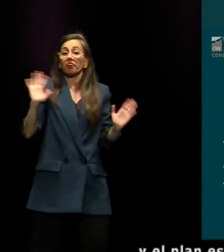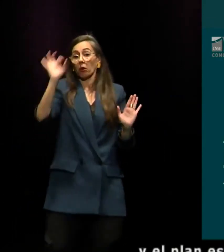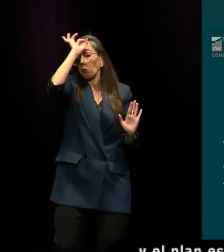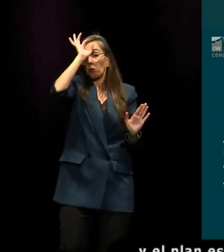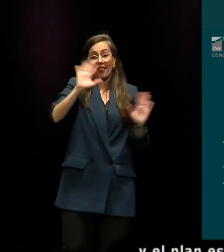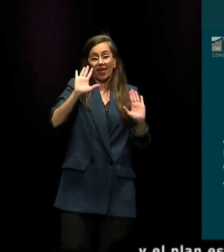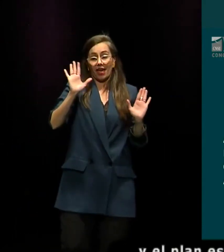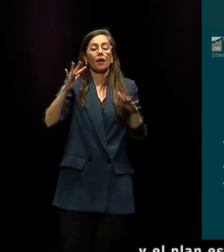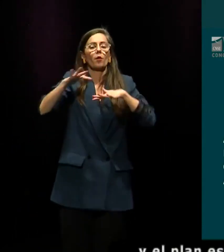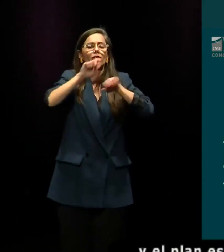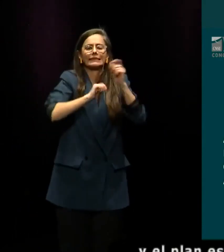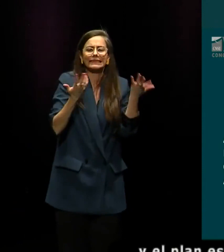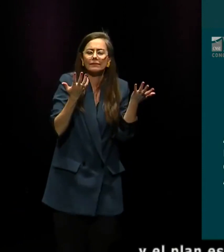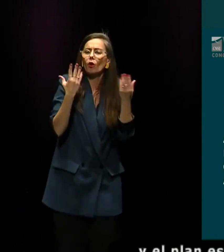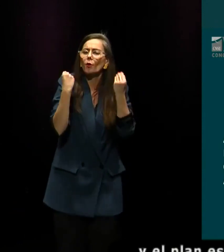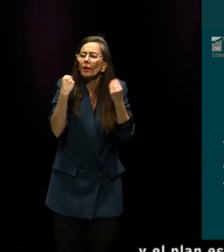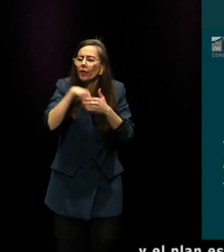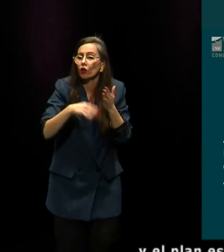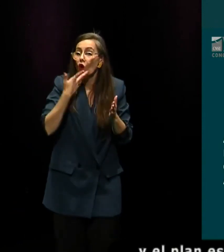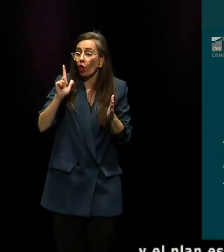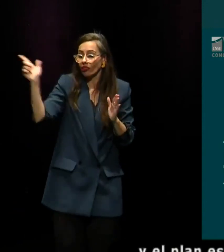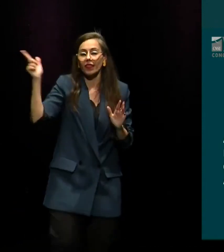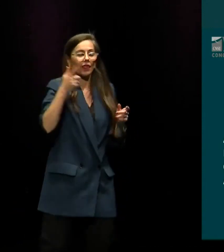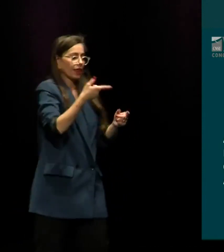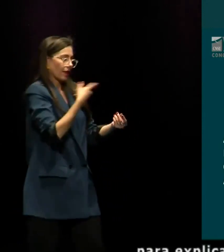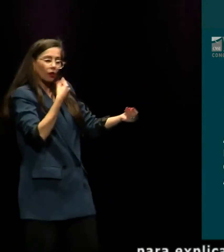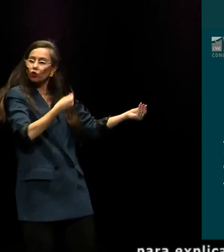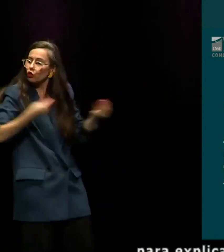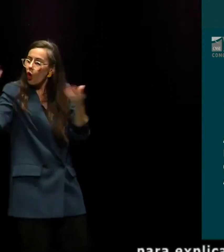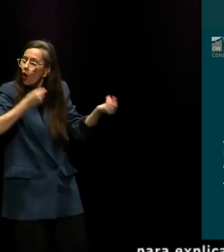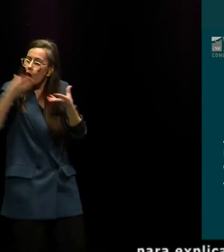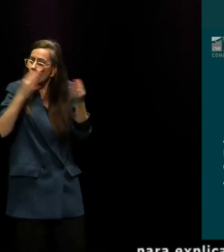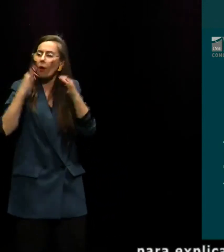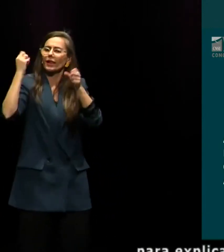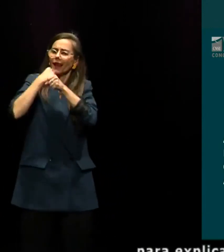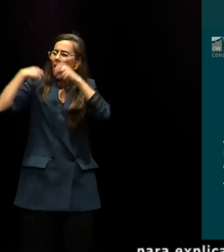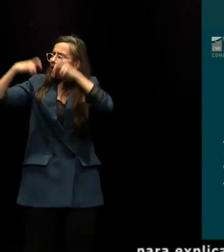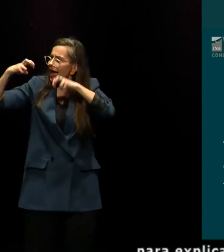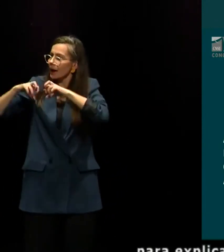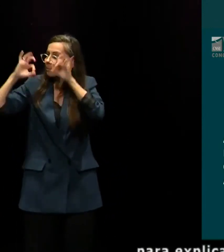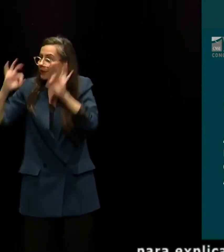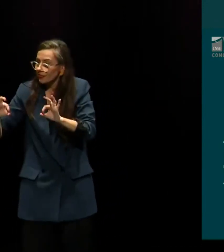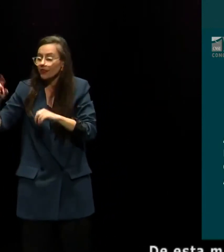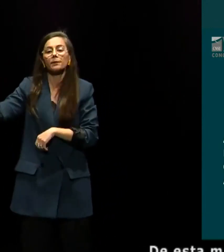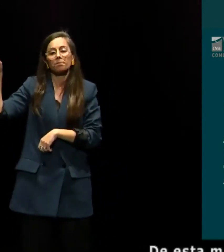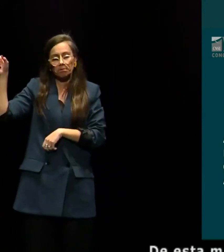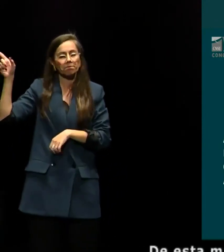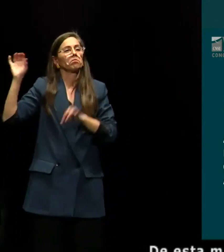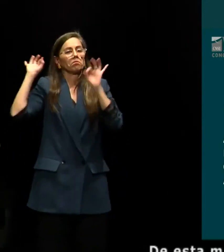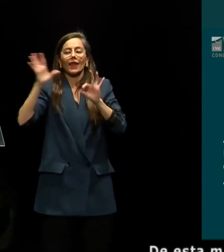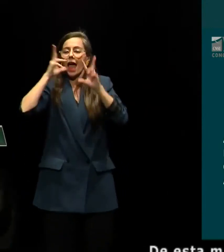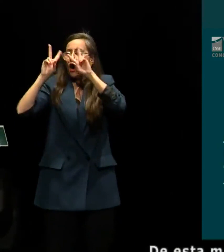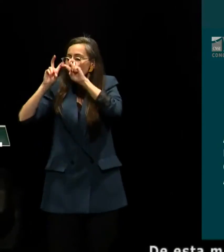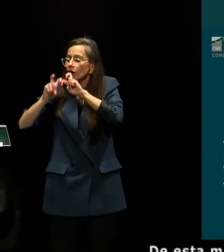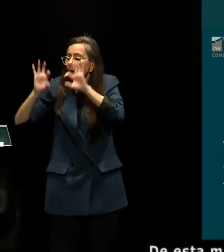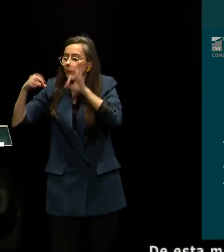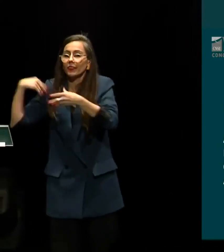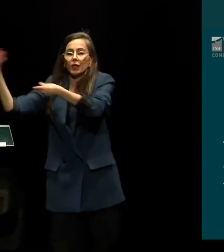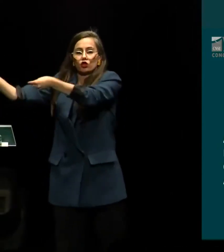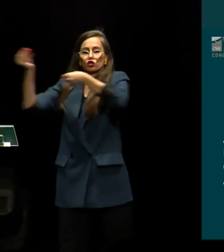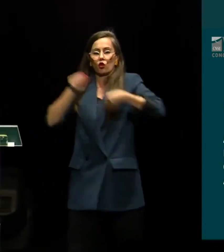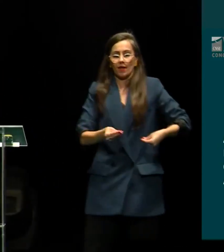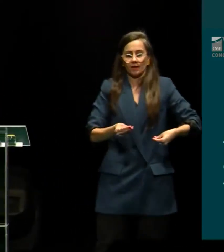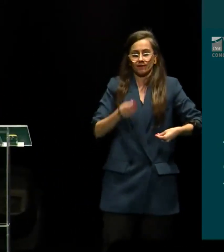análisis desde un punto de vista más aséptico, un análisis de ese modelo organizativo asociativo en el